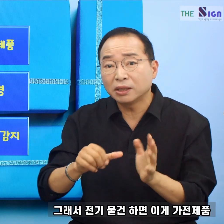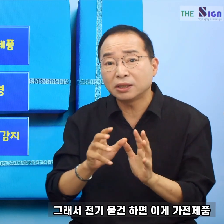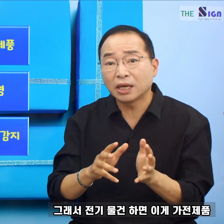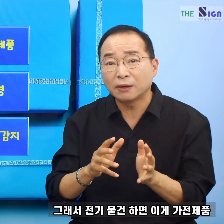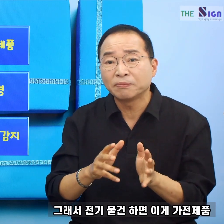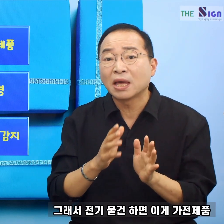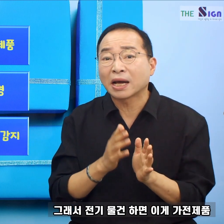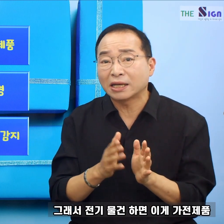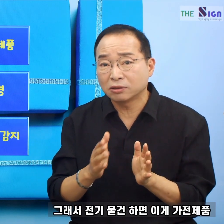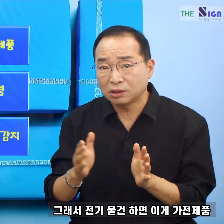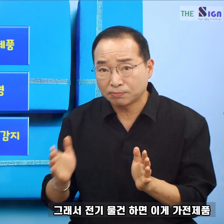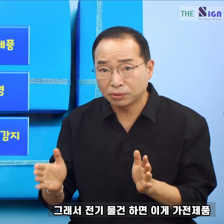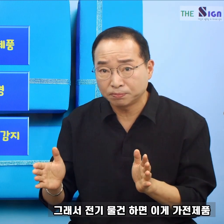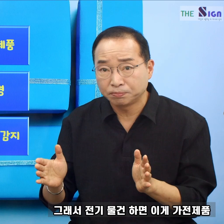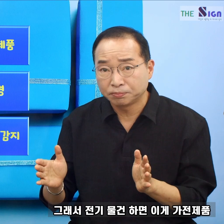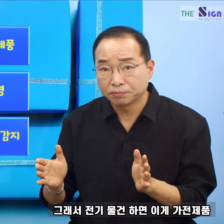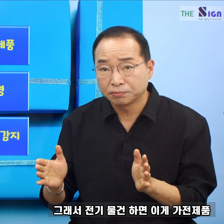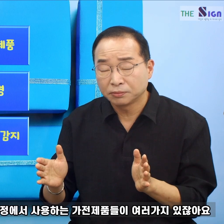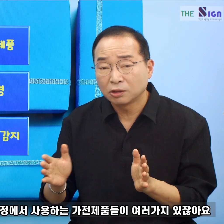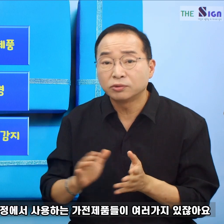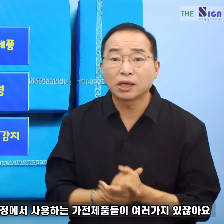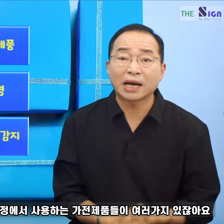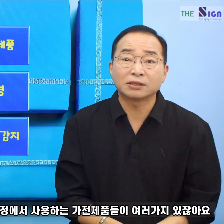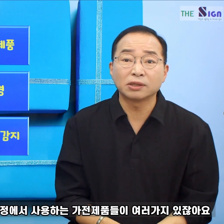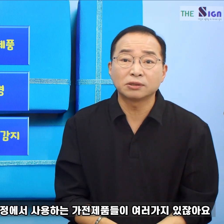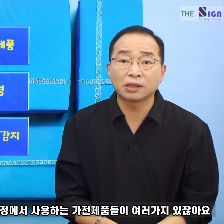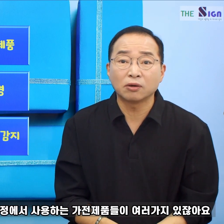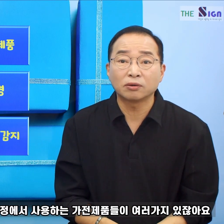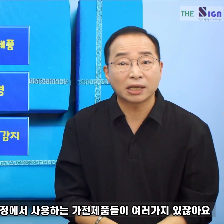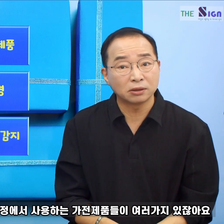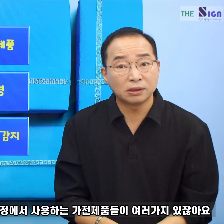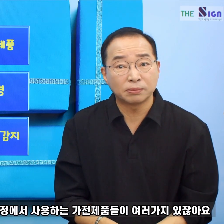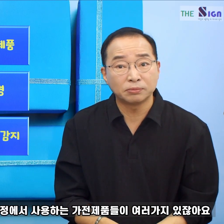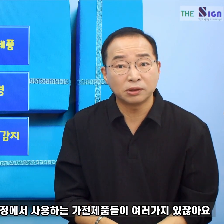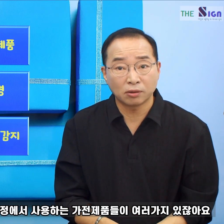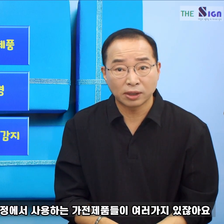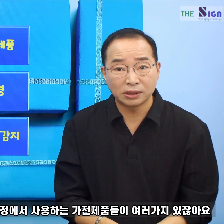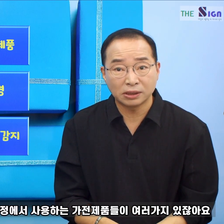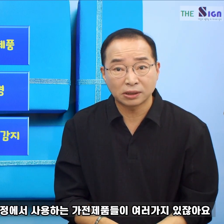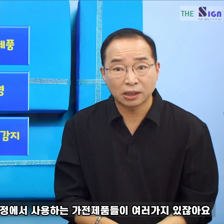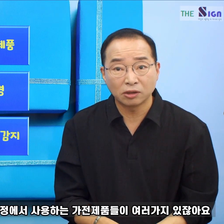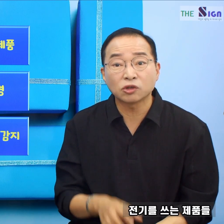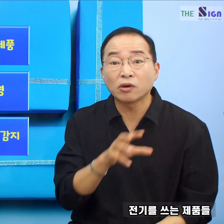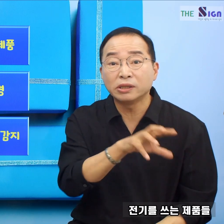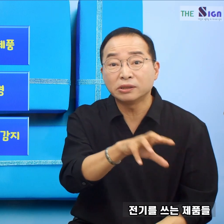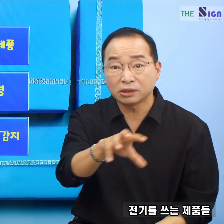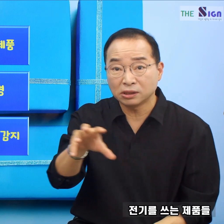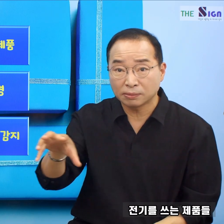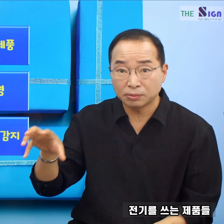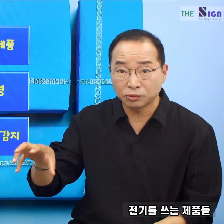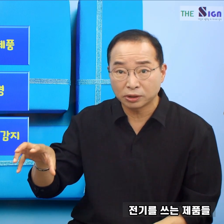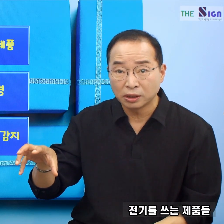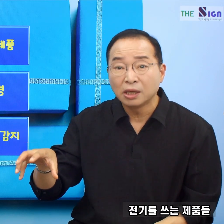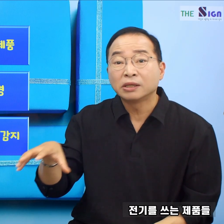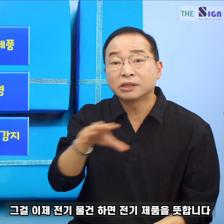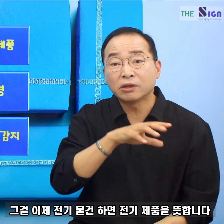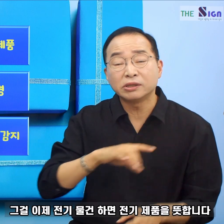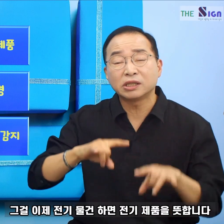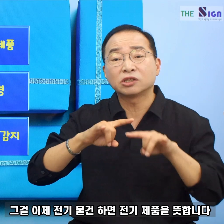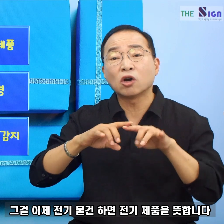이게 가전제품. 우리가 가정에서 사용하는 가전제품들이 여러 가지 있잖아요. 전기를 쓰는 제품들. 그걸 이제